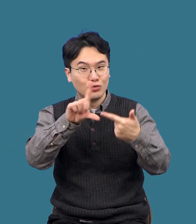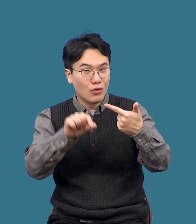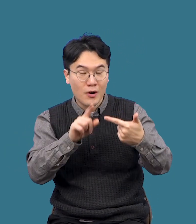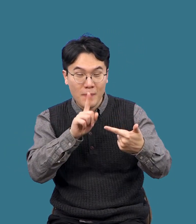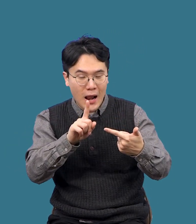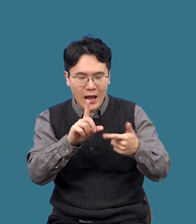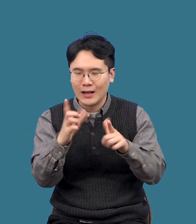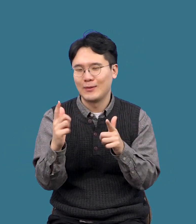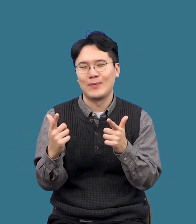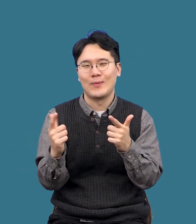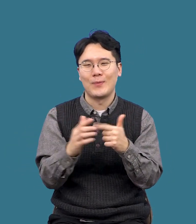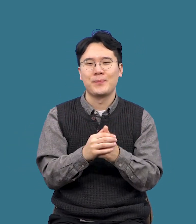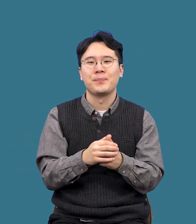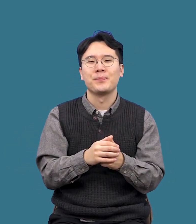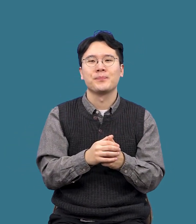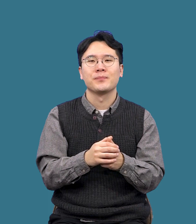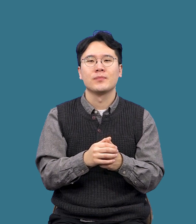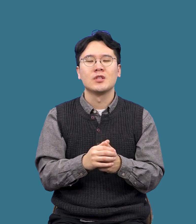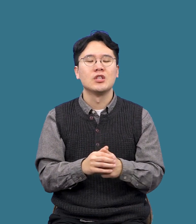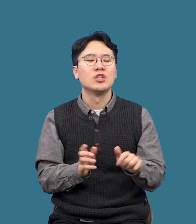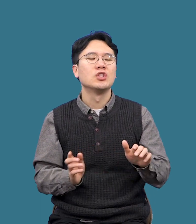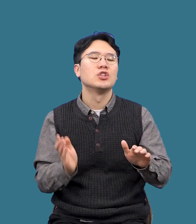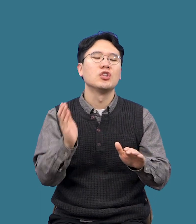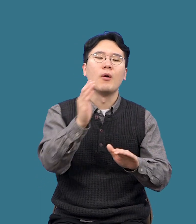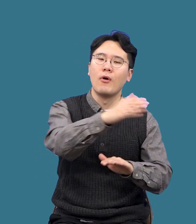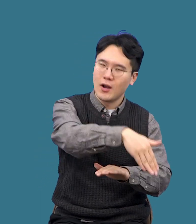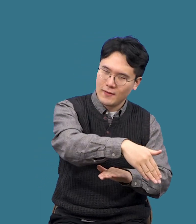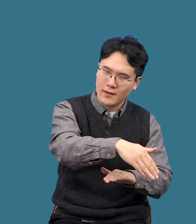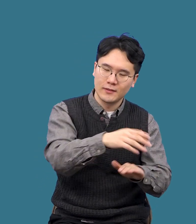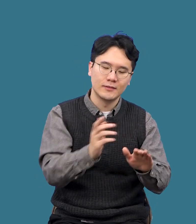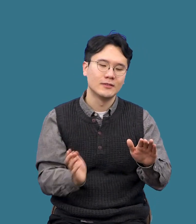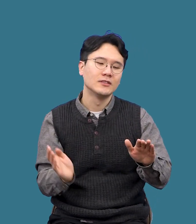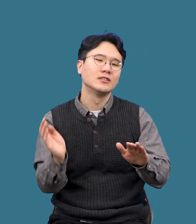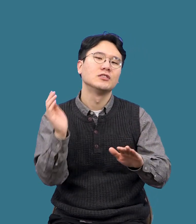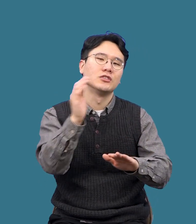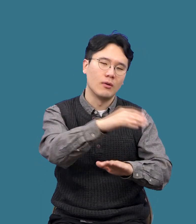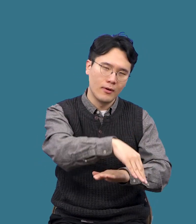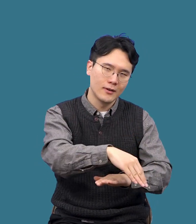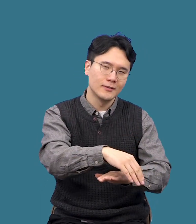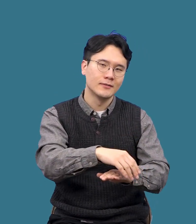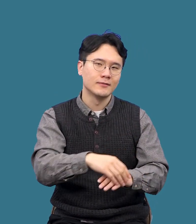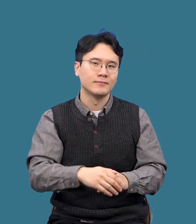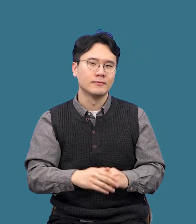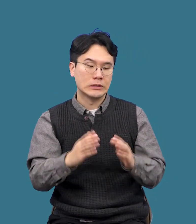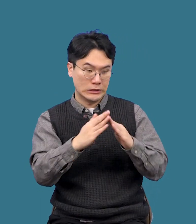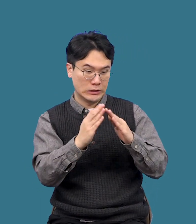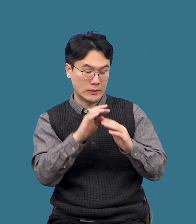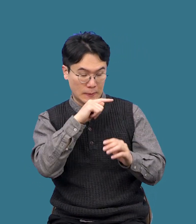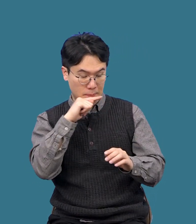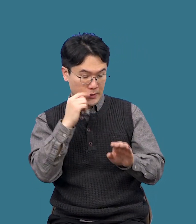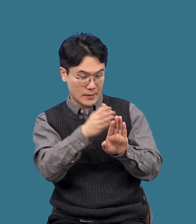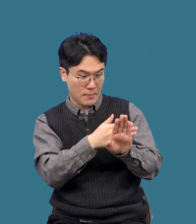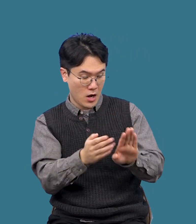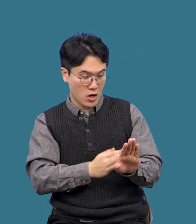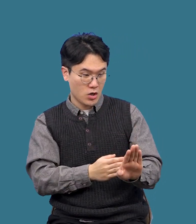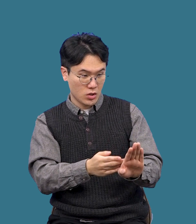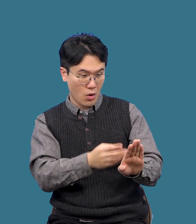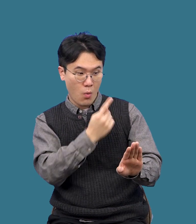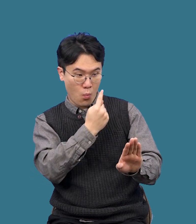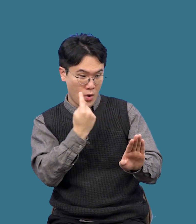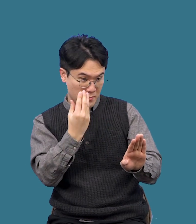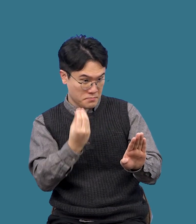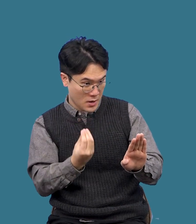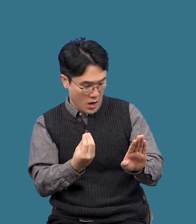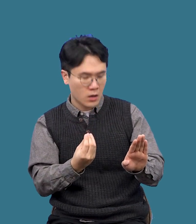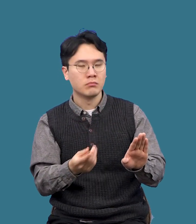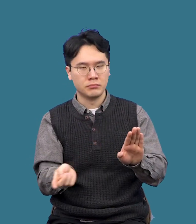말이에요. 영어로 pass over, 유월절이 거기서 유래된 것입니다. 유월절. 네.